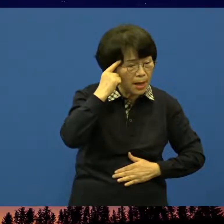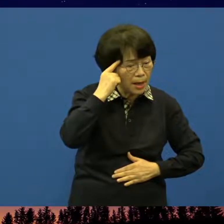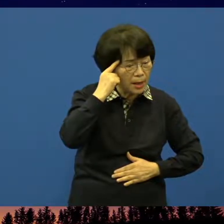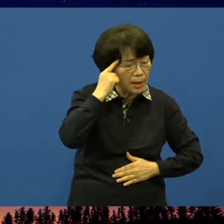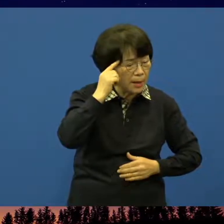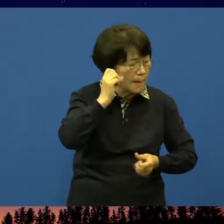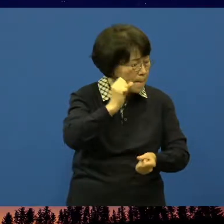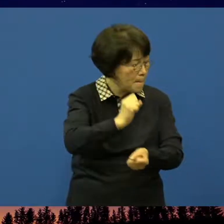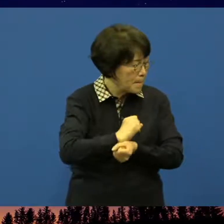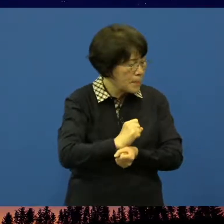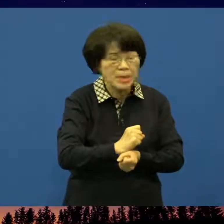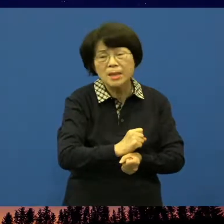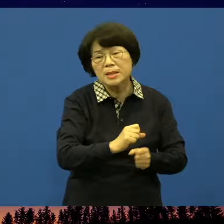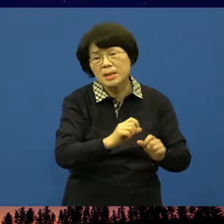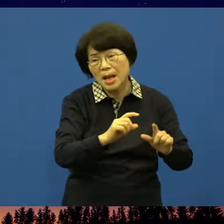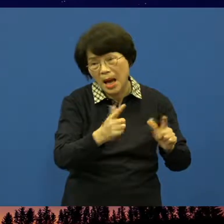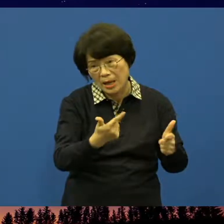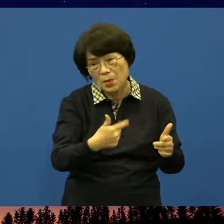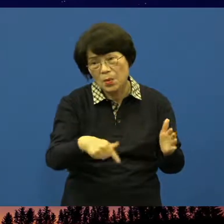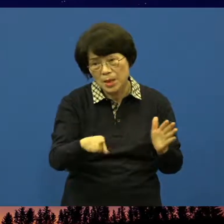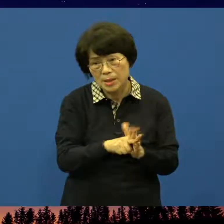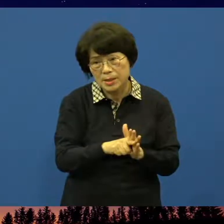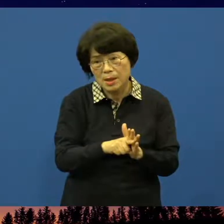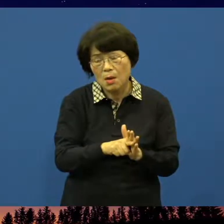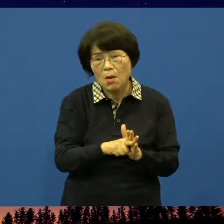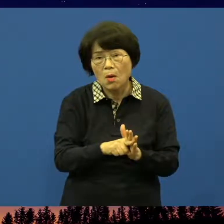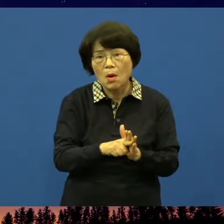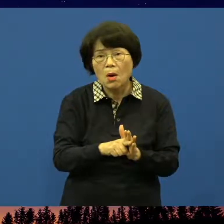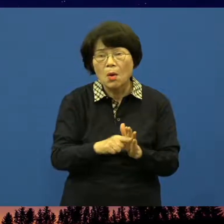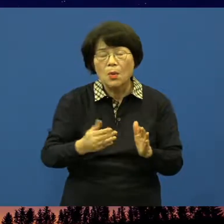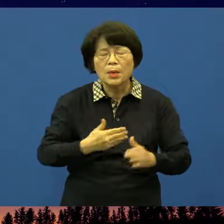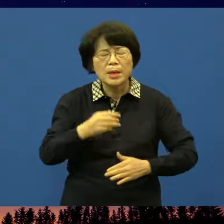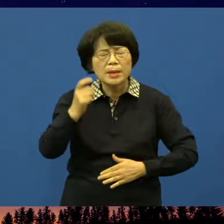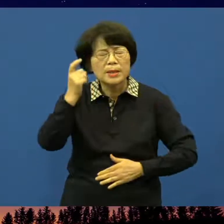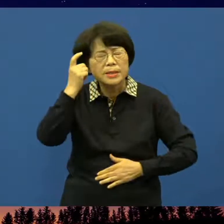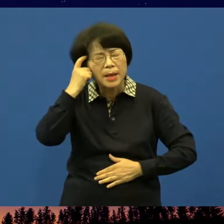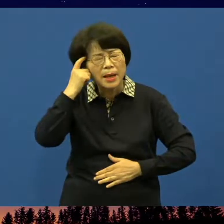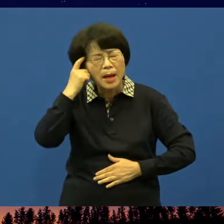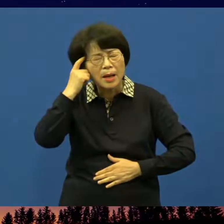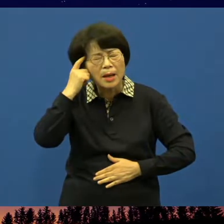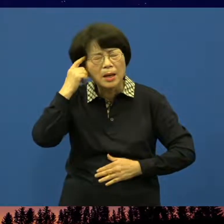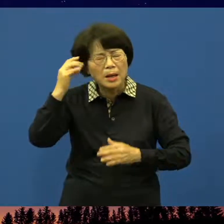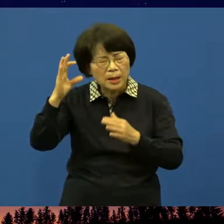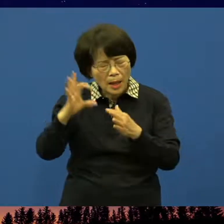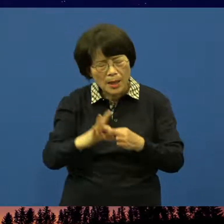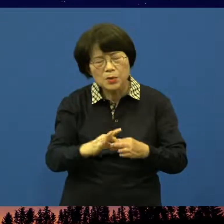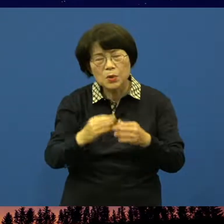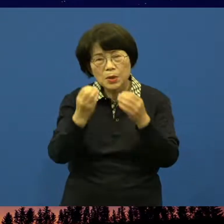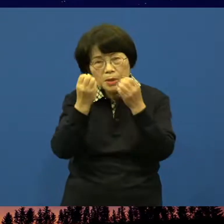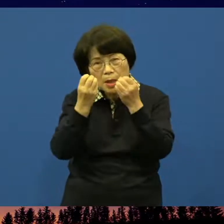않도록 하는 것. 그러려고 하면 어떻게 해야 돼요? 우리의 생각을 끊임없이 새롭게 해야 돼요. 새롭게.